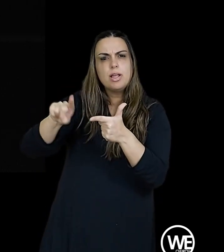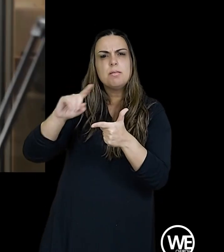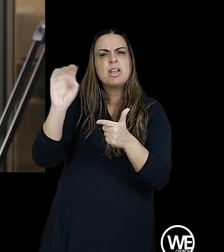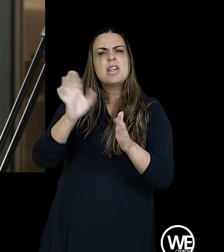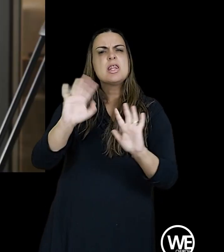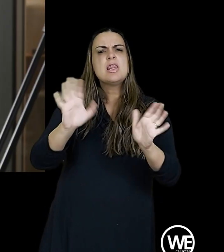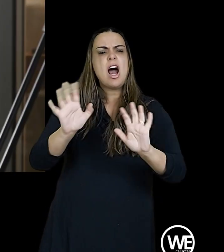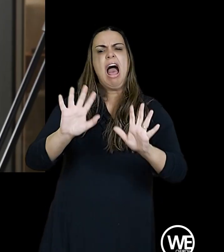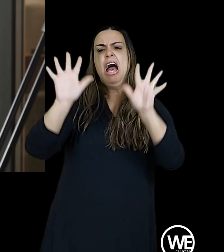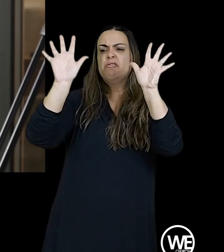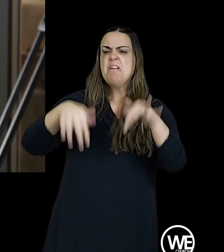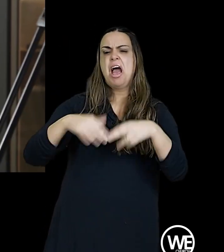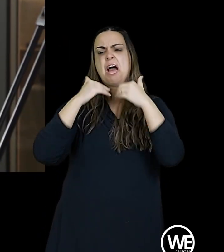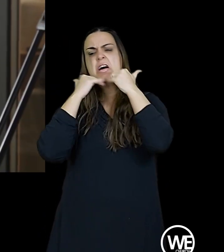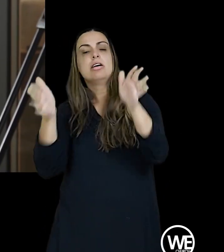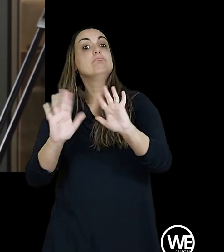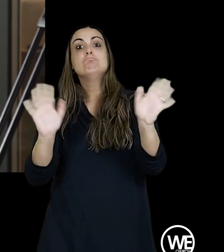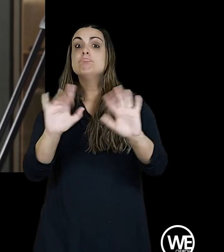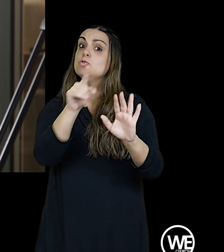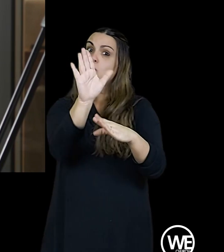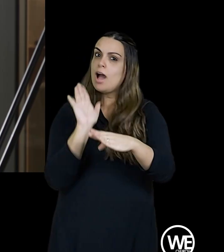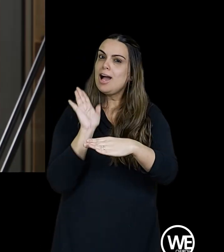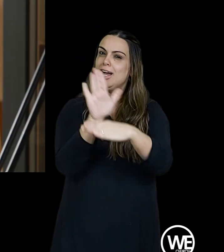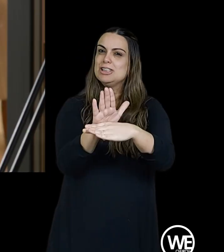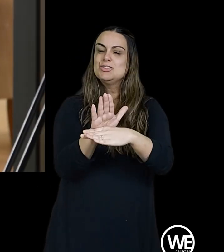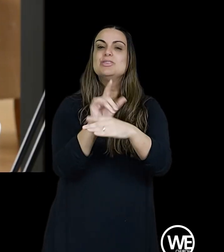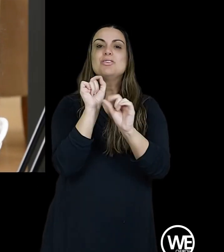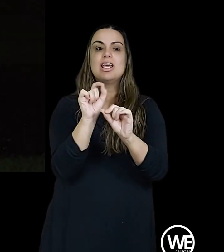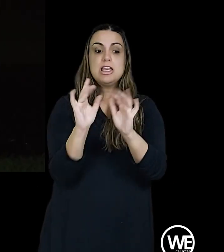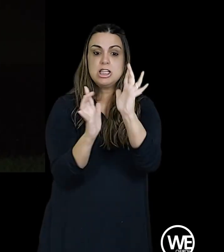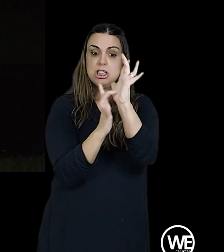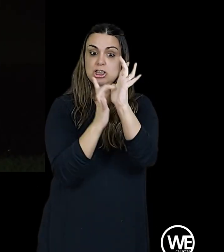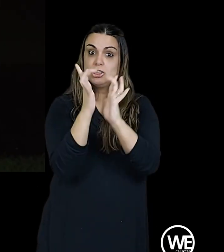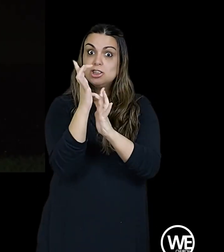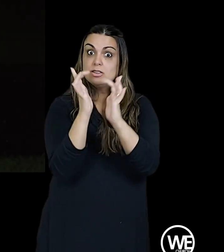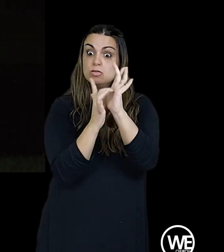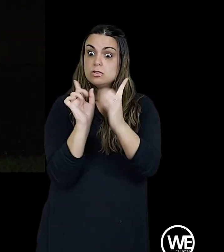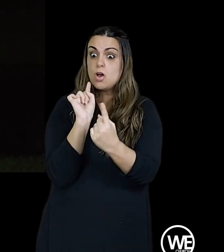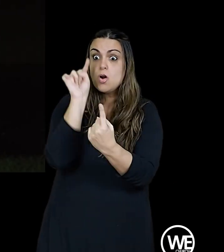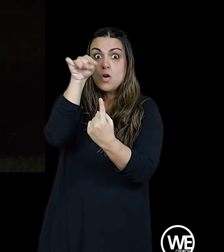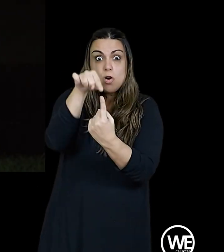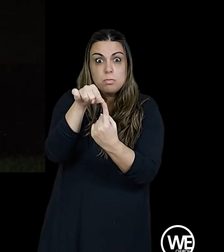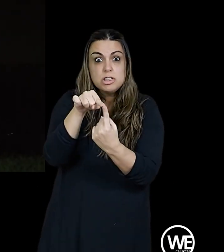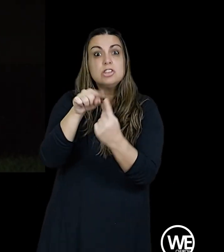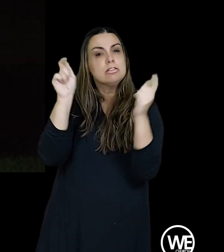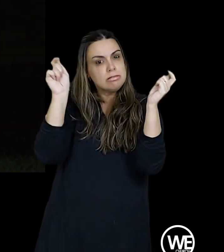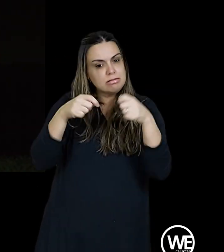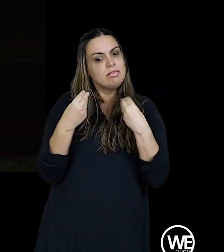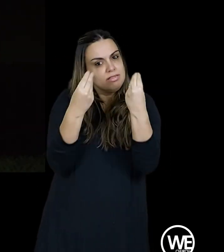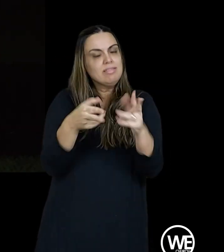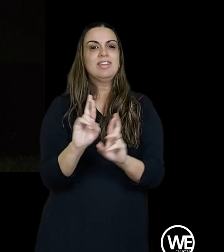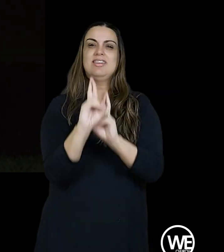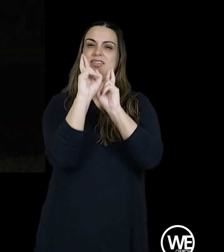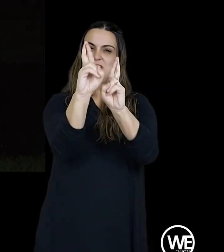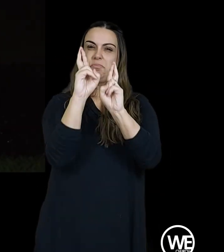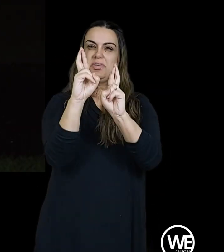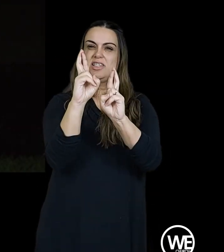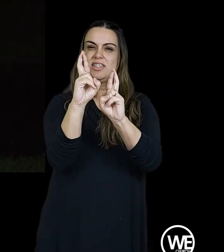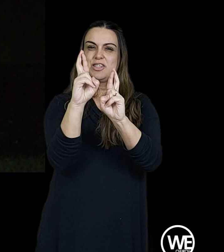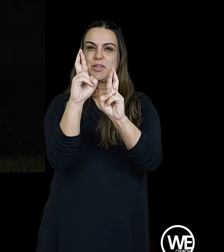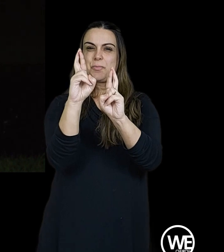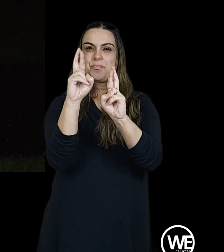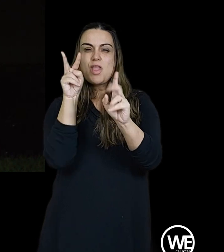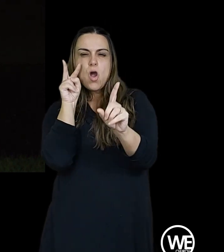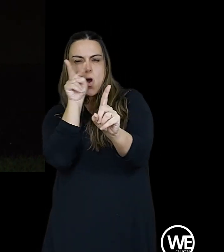fim, mas sim como um meio pelo qual Jesus pode se tornar assim a nossa esperança, olhando com